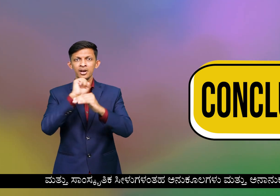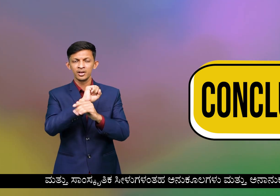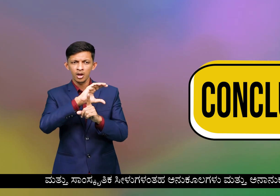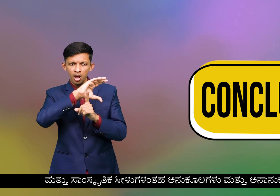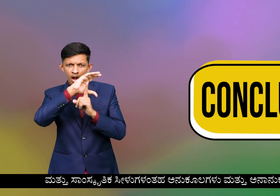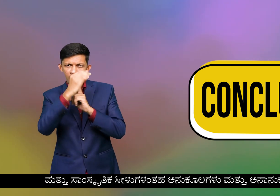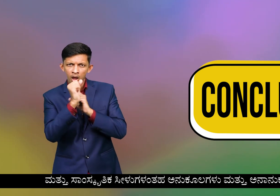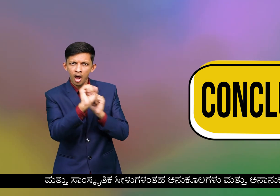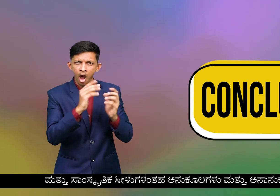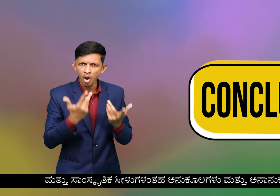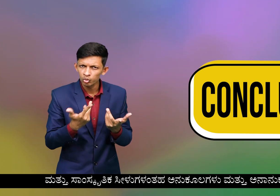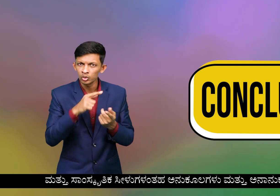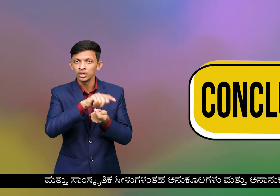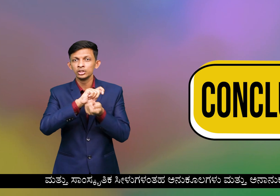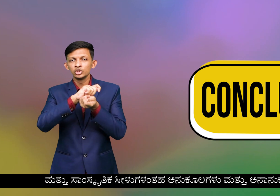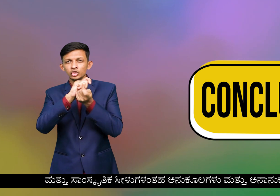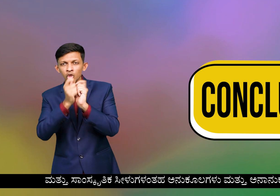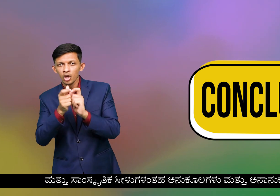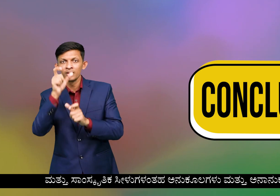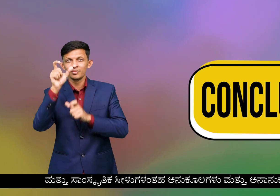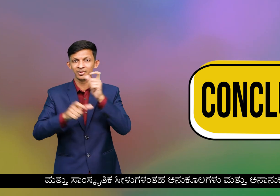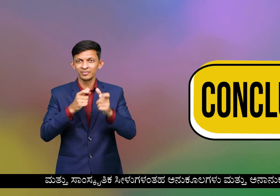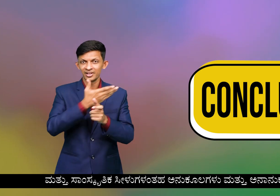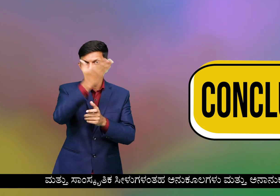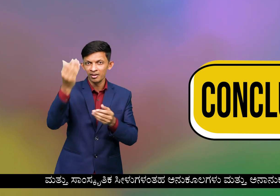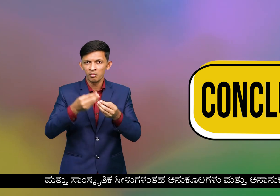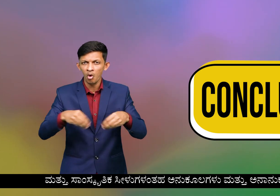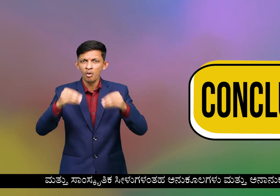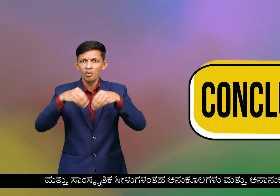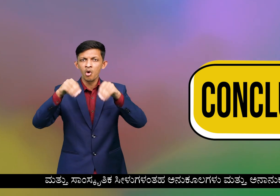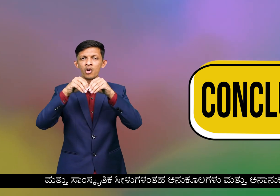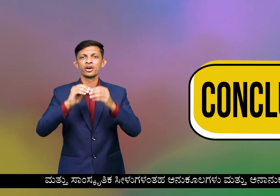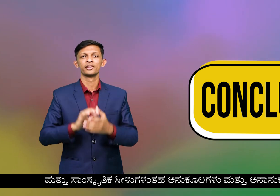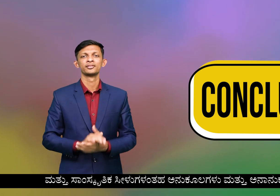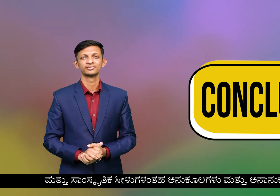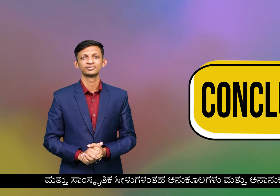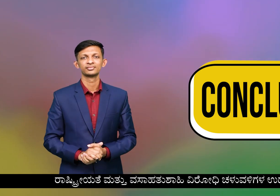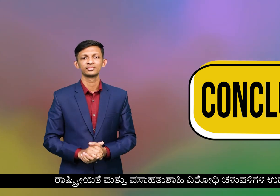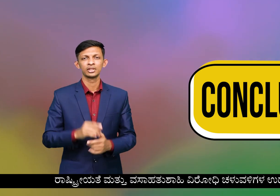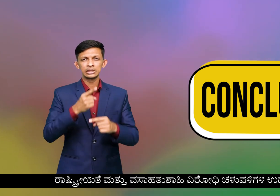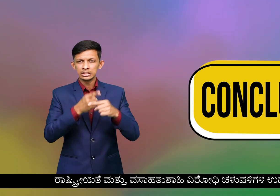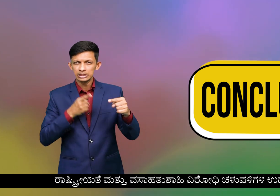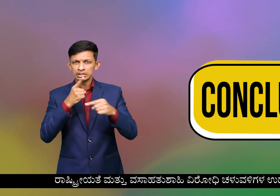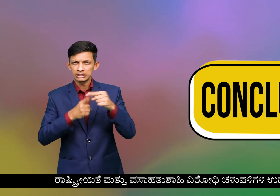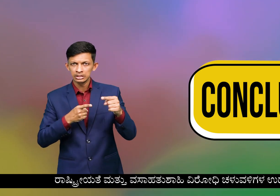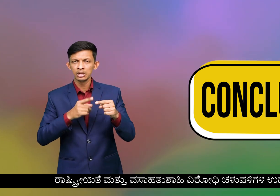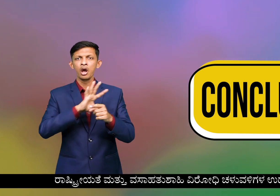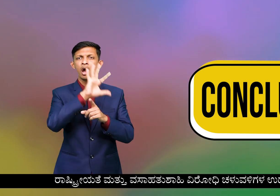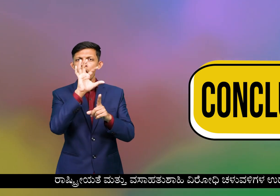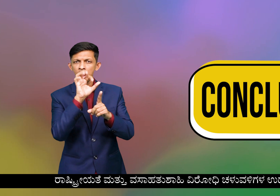ಸಾಂಸ್ಕೃತಿಕ ಸೀಳುಗಳಂತಹ ಅನುಕೂಲಗಳು ಮತ್ತು ಅನಾನುಕೂಲಗಳನ್ನು ಹೊಂದಿದೆ. ರಾಷ್ಟ್ರೀಯತೆ ಮತ್ತು